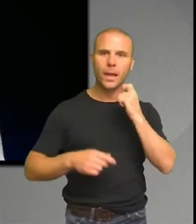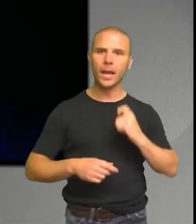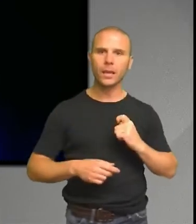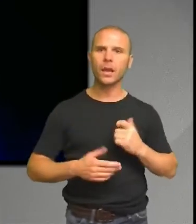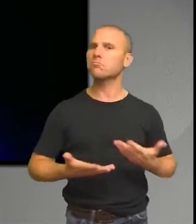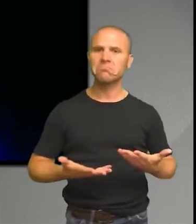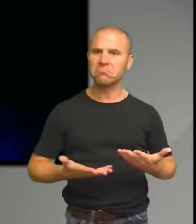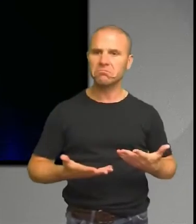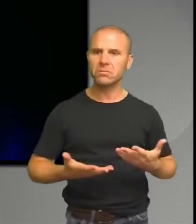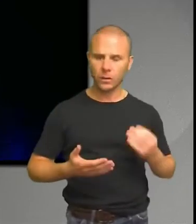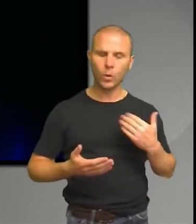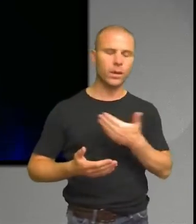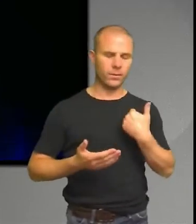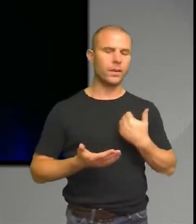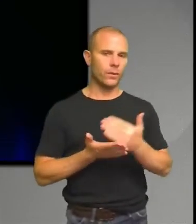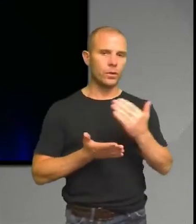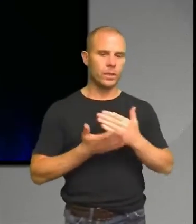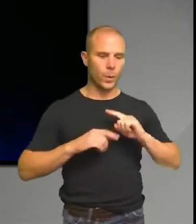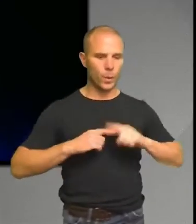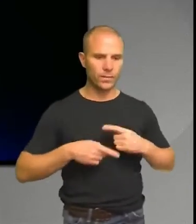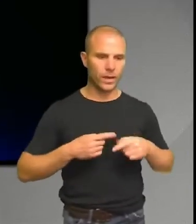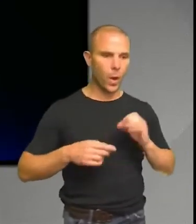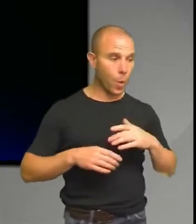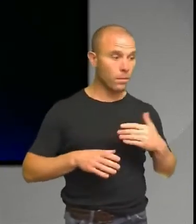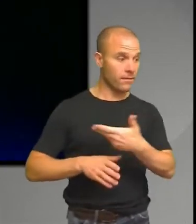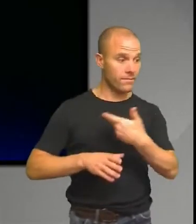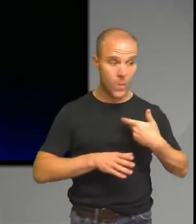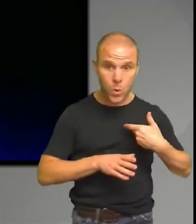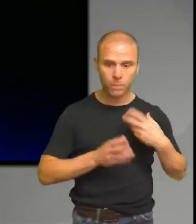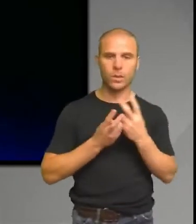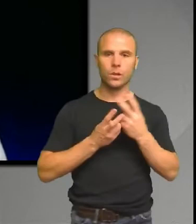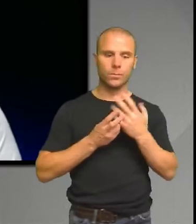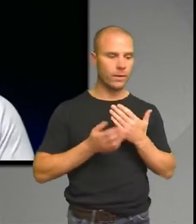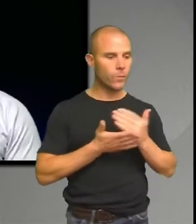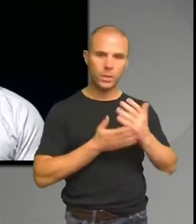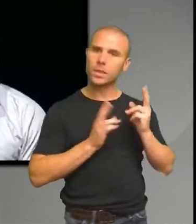vi fortsätter att utveckla den uppmärksamheten vi fick.